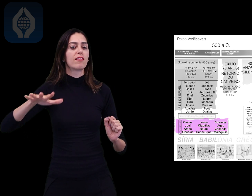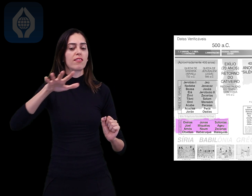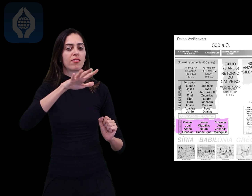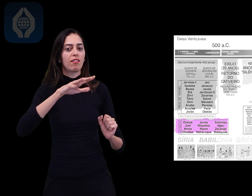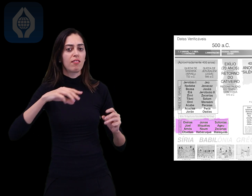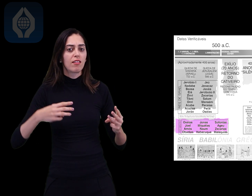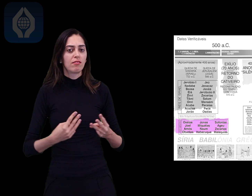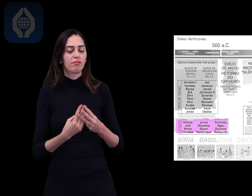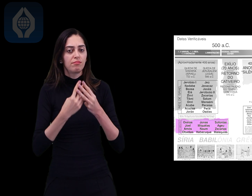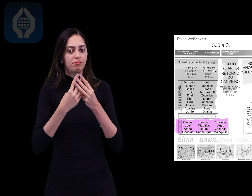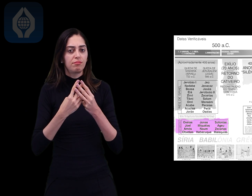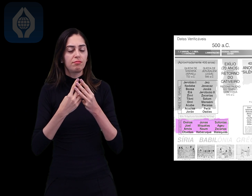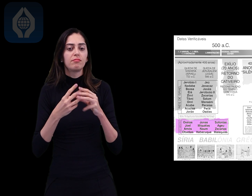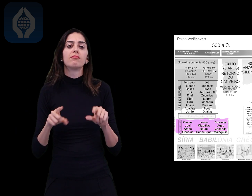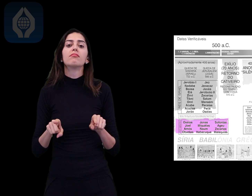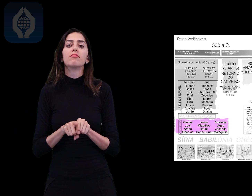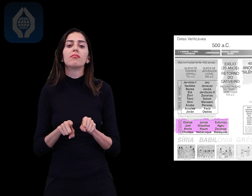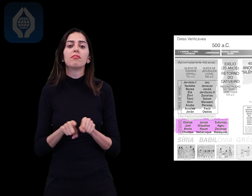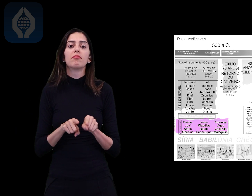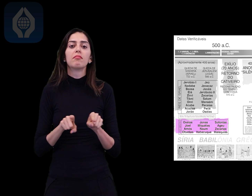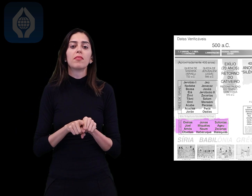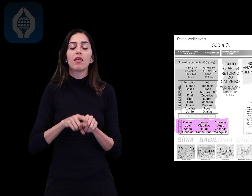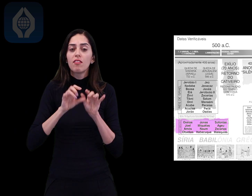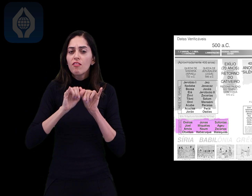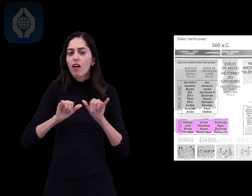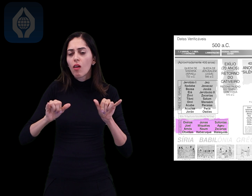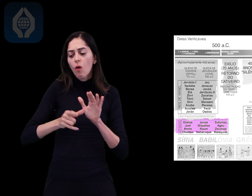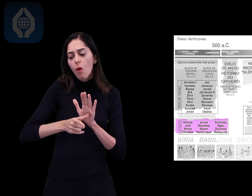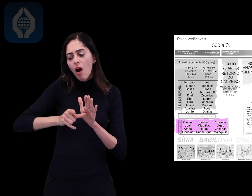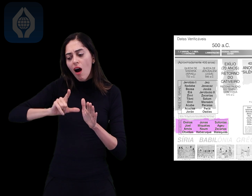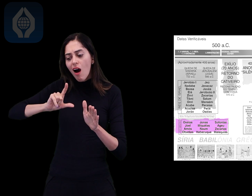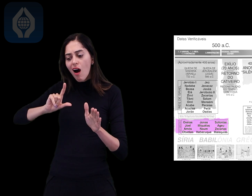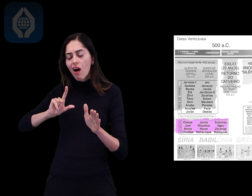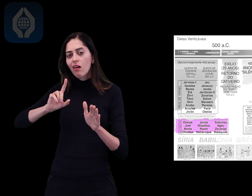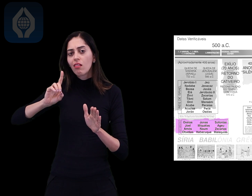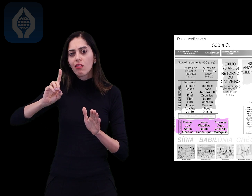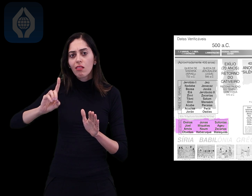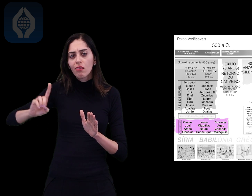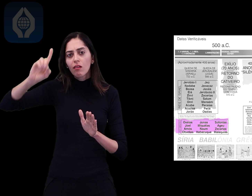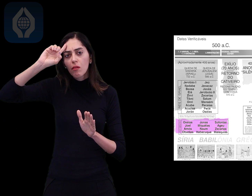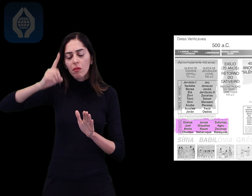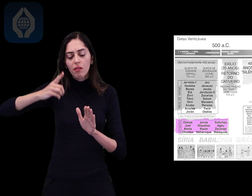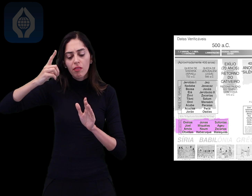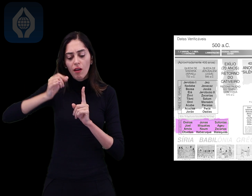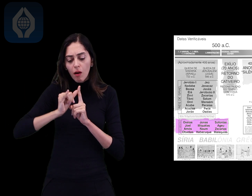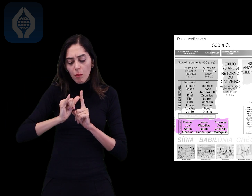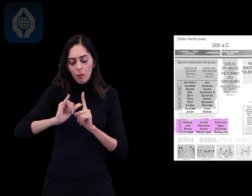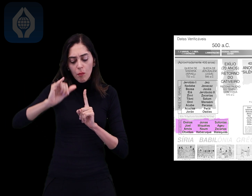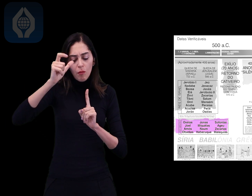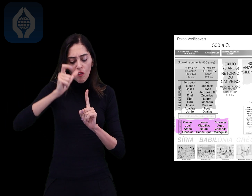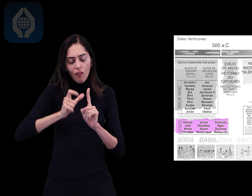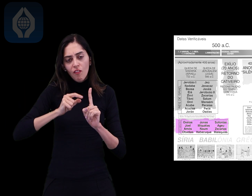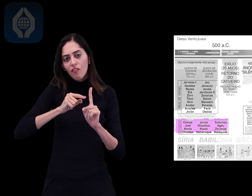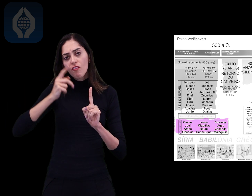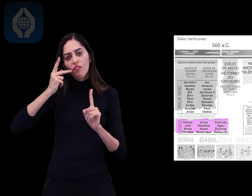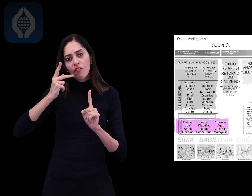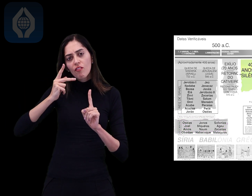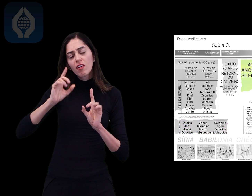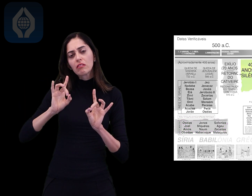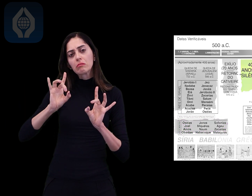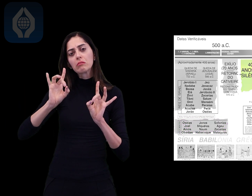profeta. A tarefa desse profeta seria ensinar o povo a fim de prepará-lo para a vinda do